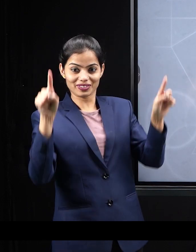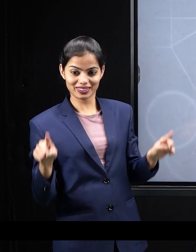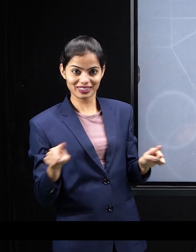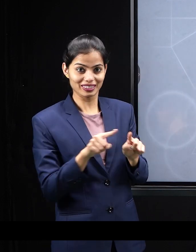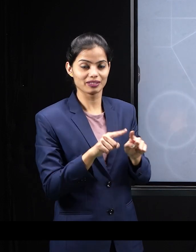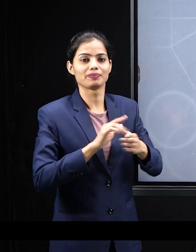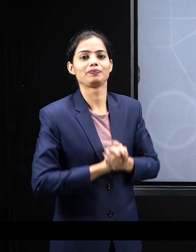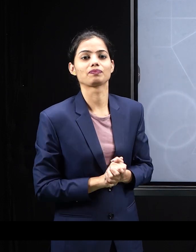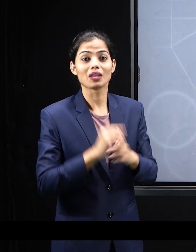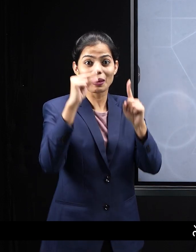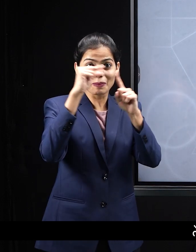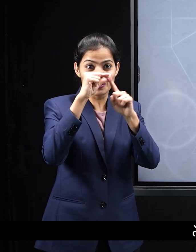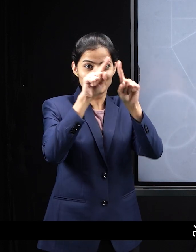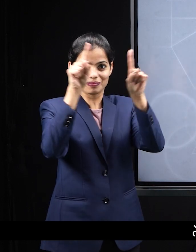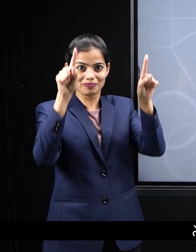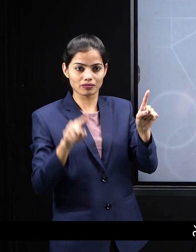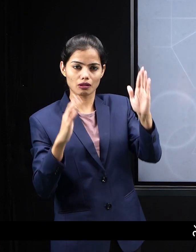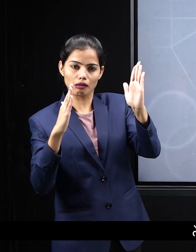దీర్ఘచతురస్రాలు, సమాంతర చతుర్భుజాలు,